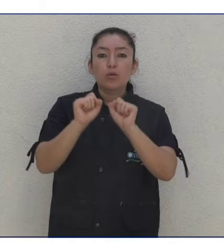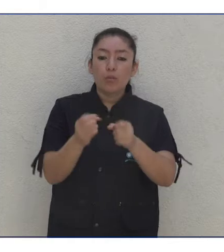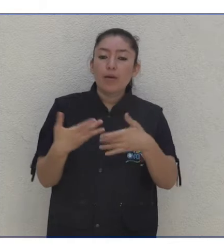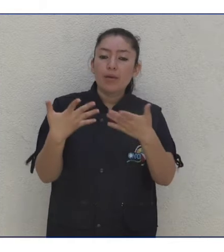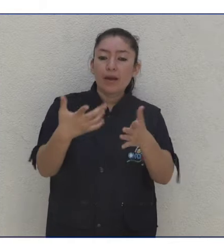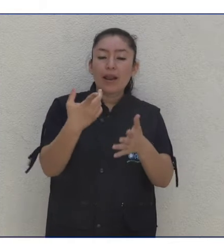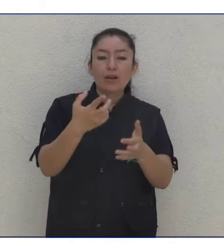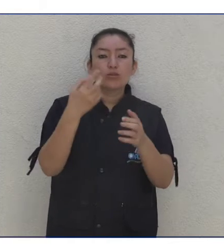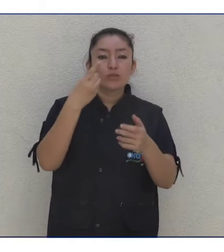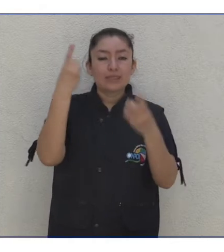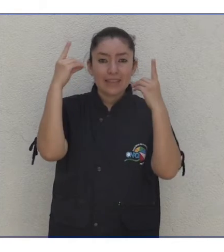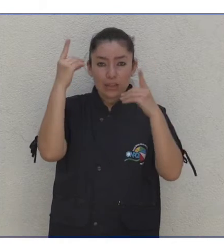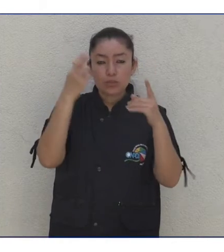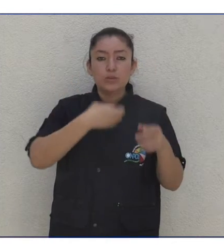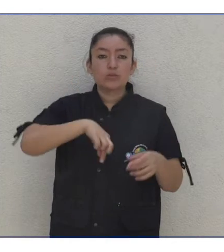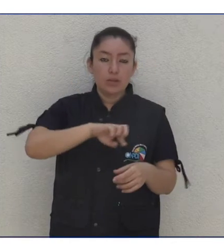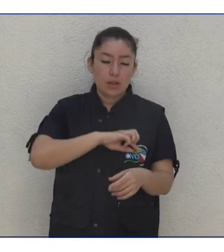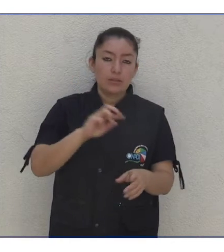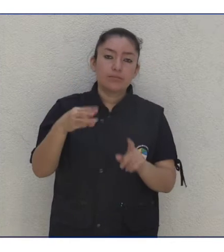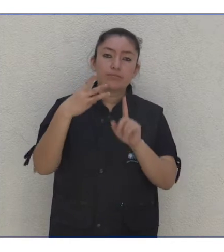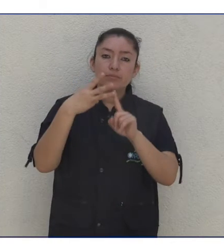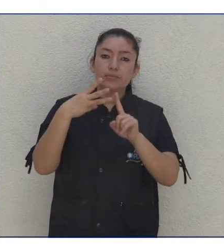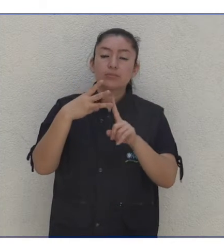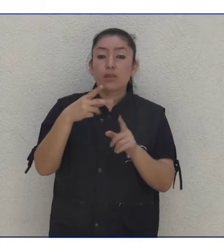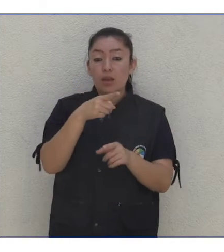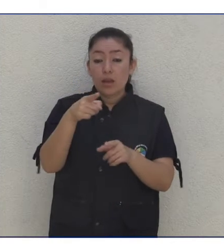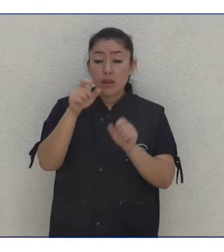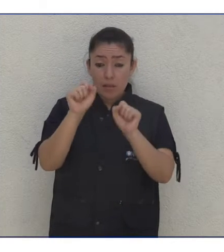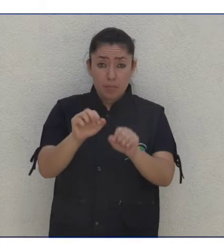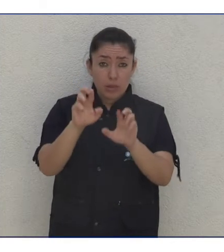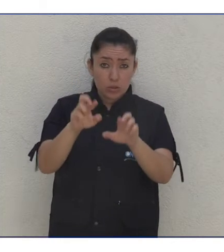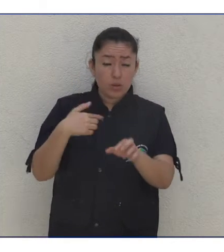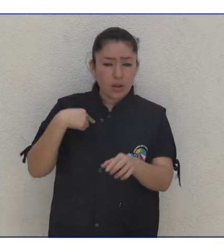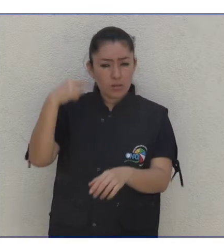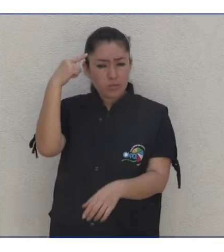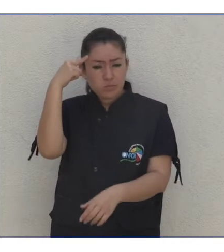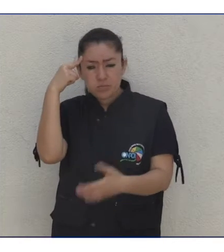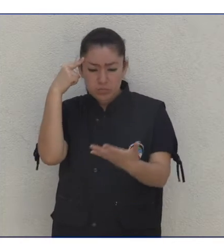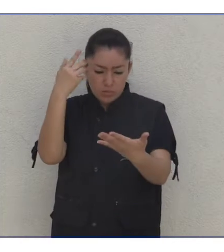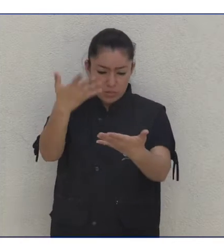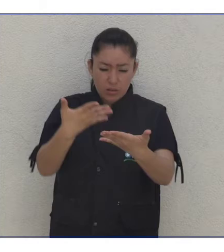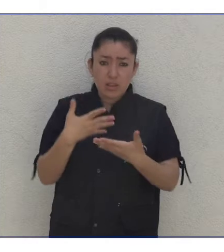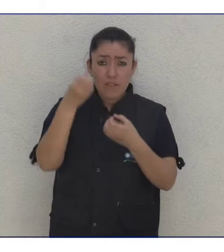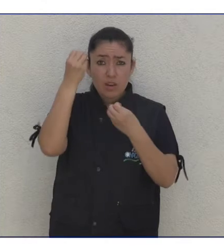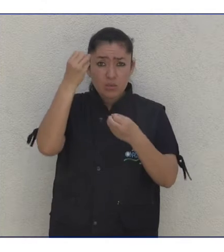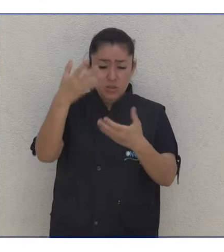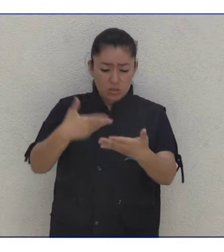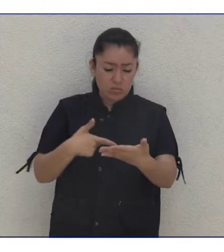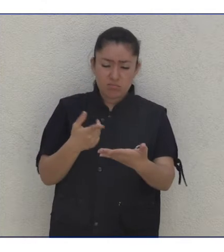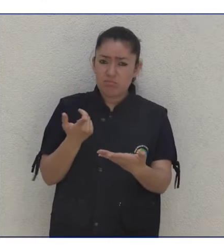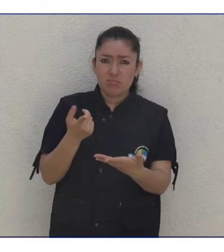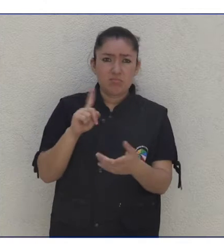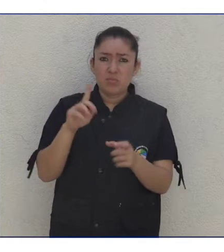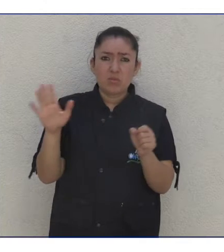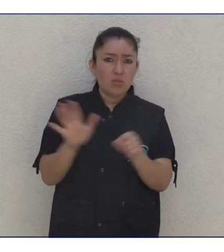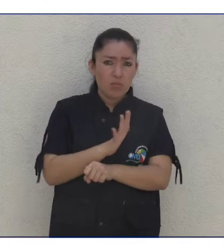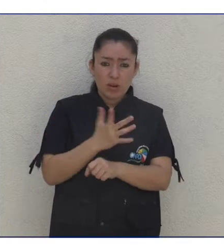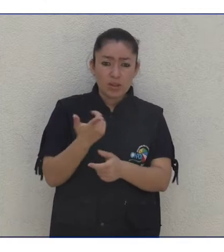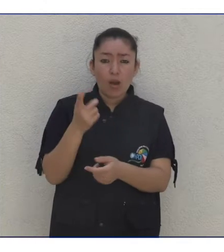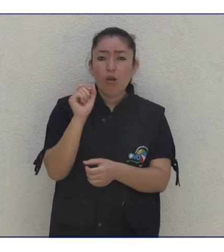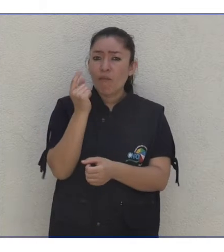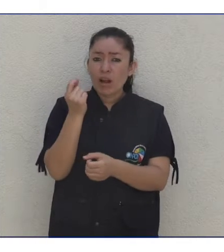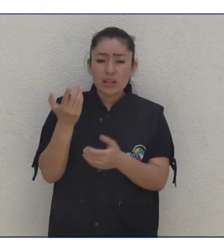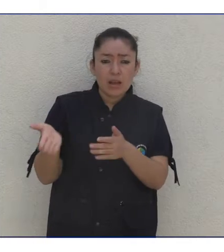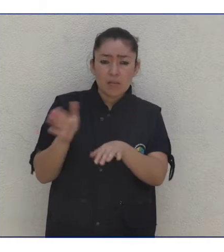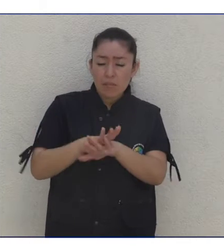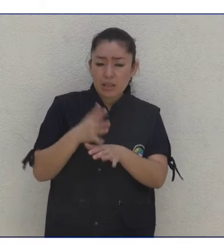datos personales. 3. El solicitante considere que la información entregada es incompleta o no corresponde a